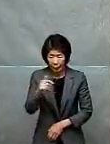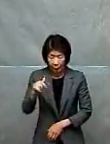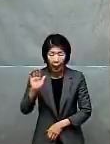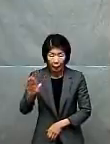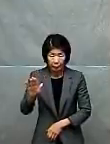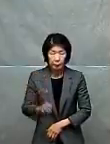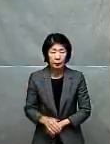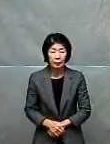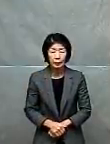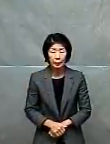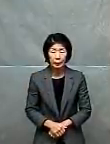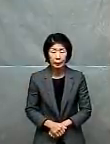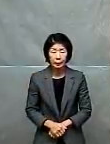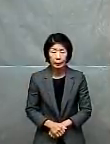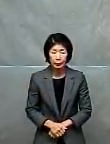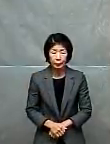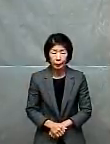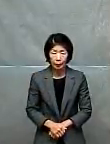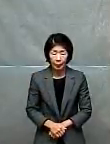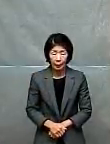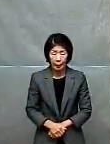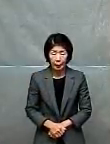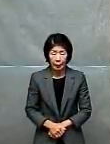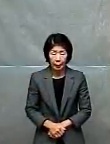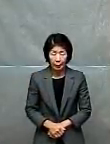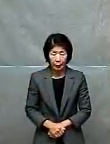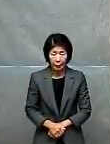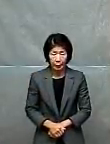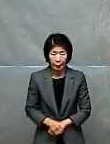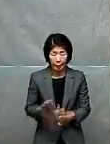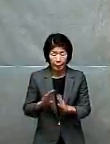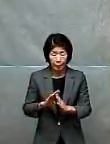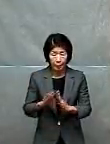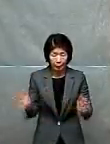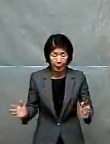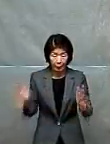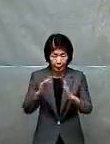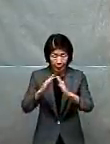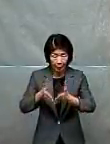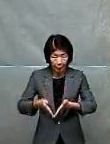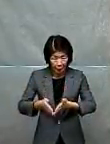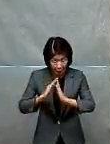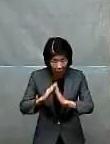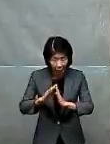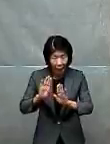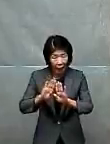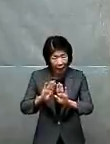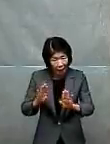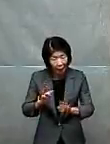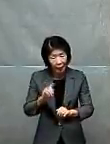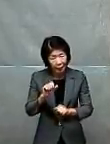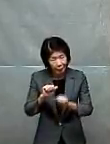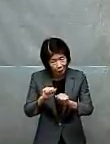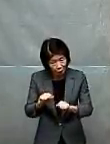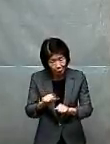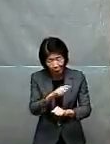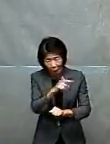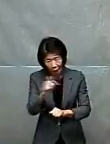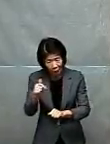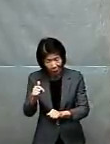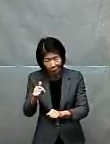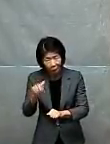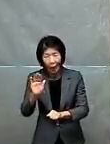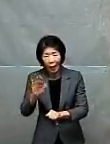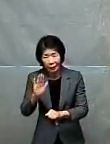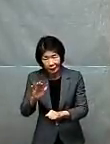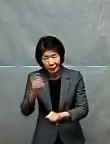ね、開催もですね、本当にいろいろ多様な感じがいたします